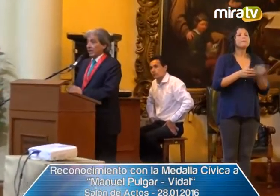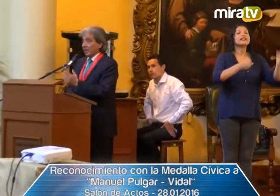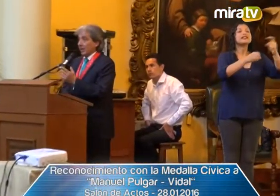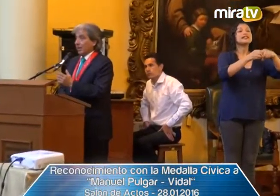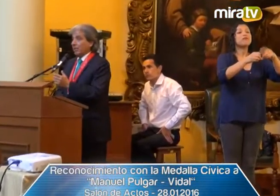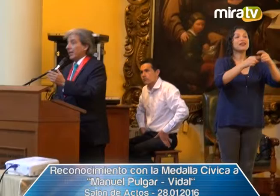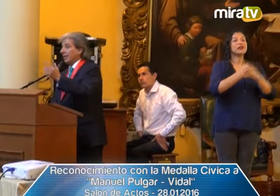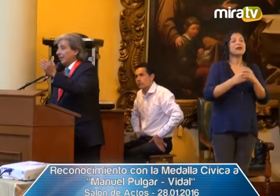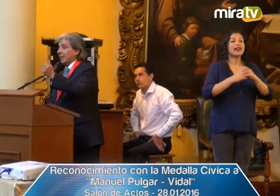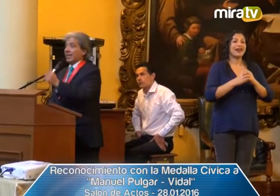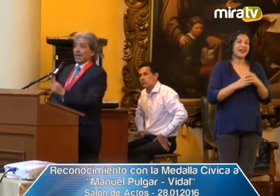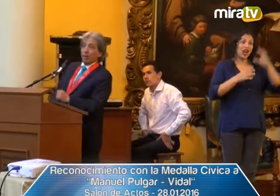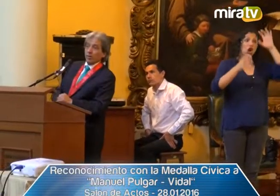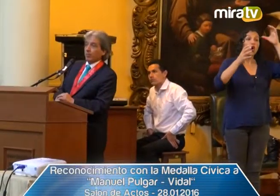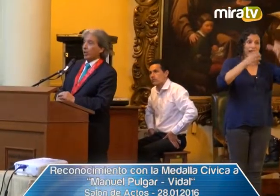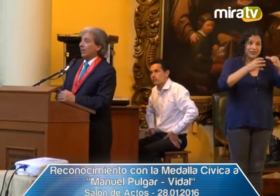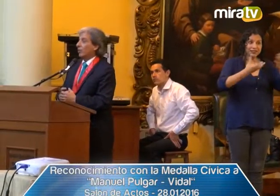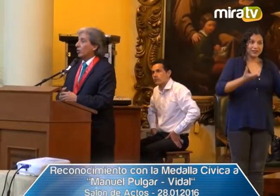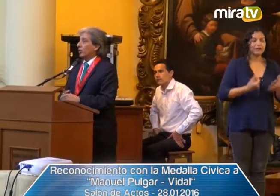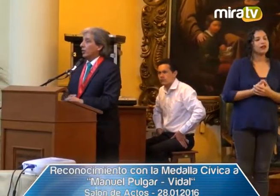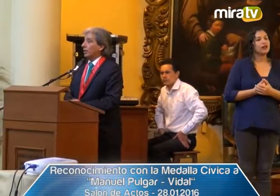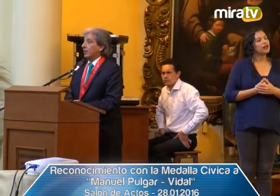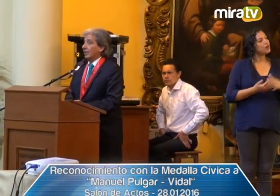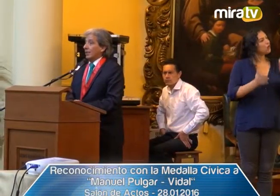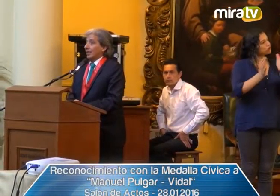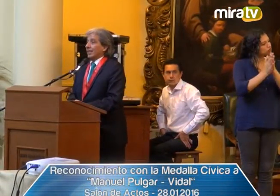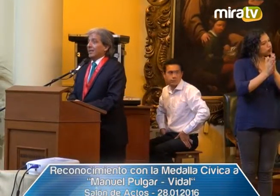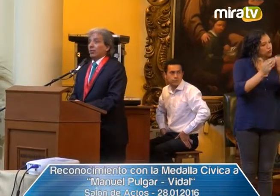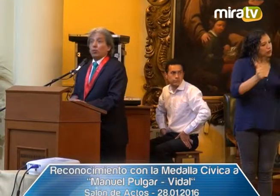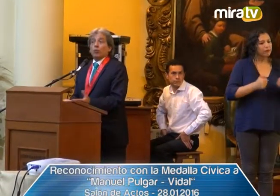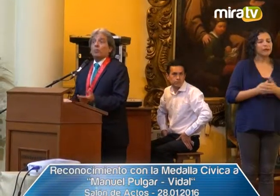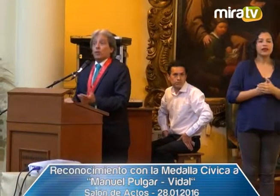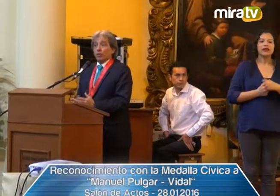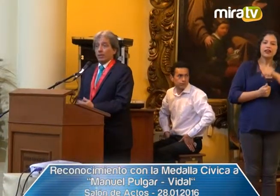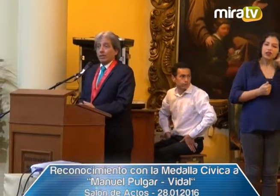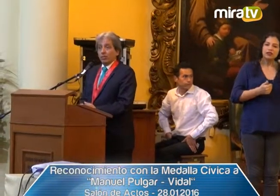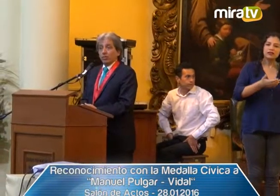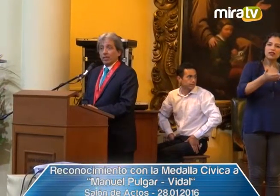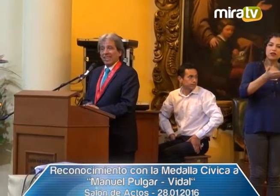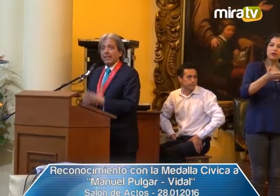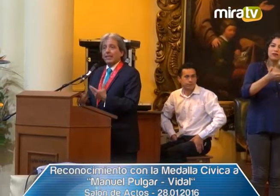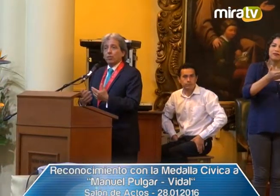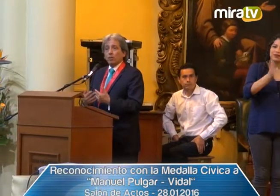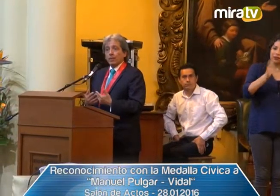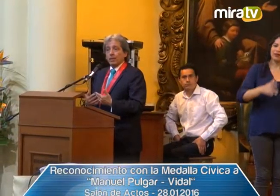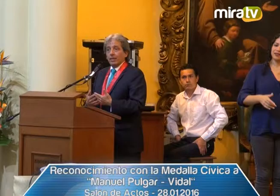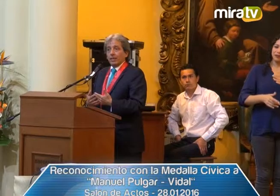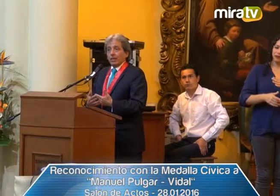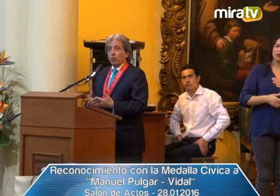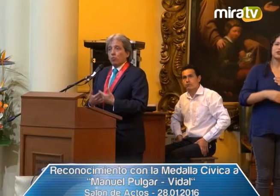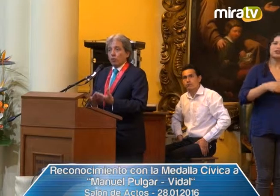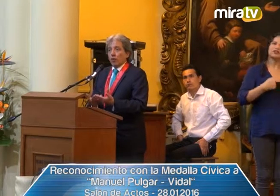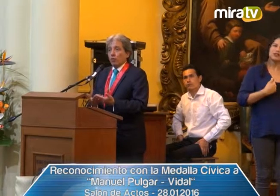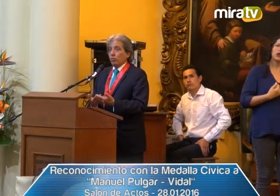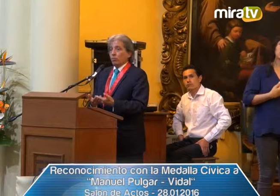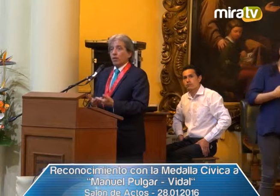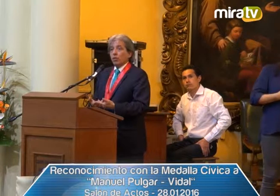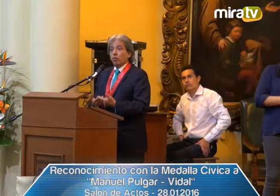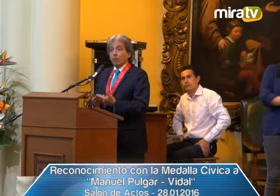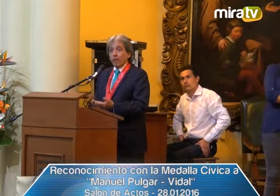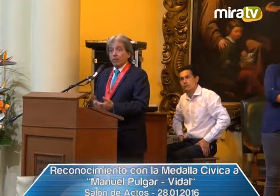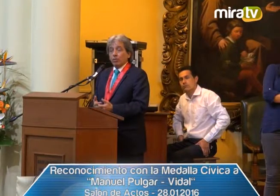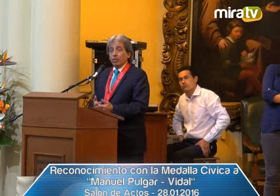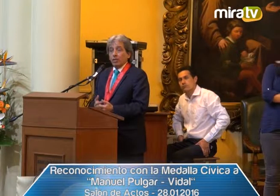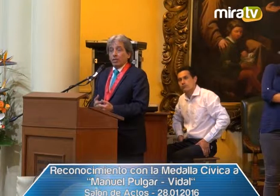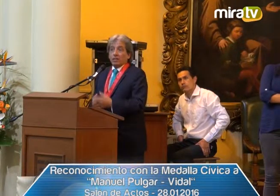Ministerio del Ambiente y también está Natalia Caubi, que por ahí la veo escondida, y han sido alumnos míos. Y entonces es lindo ver cómo esos alumnos se han